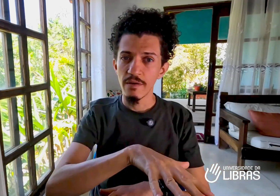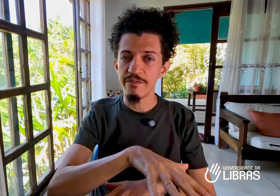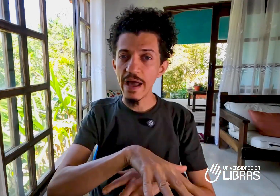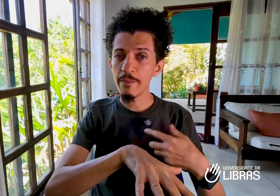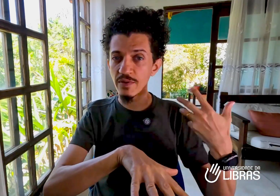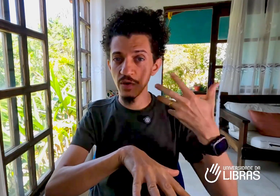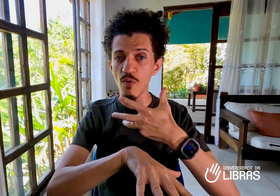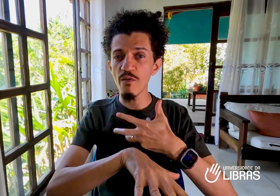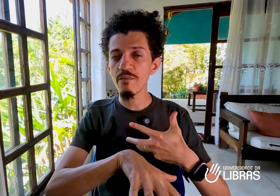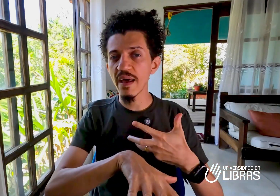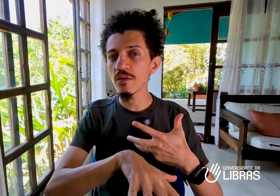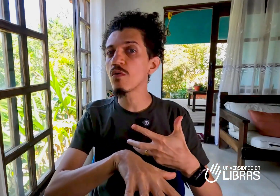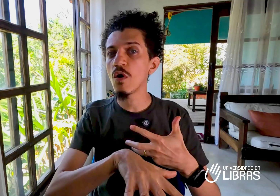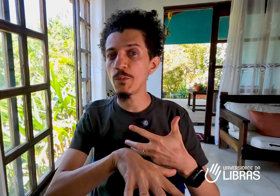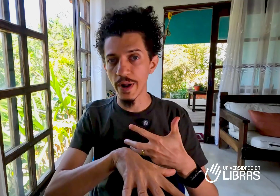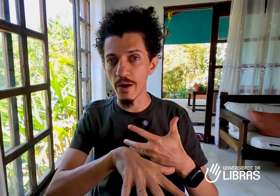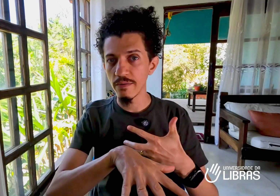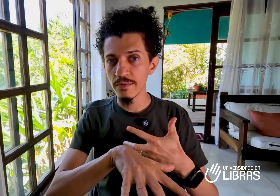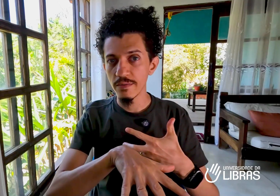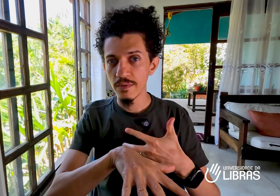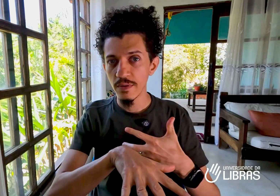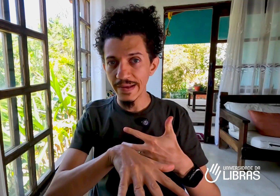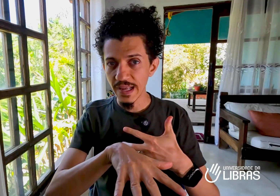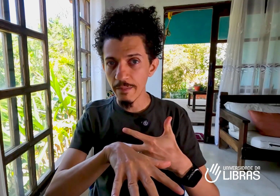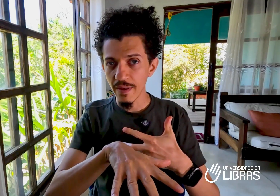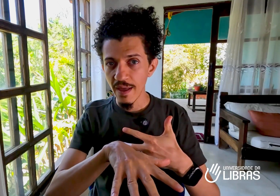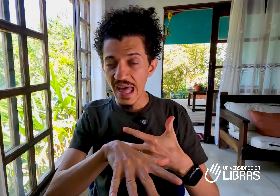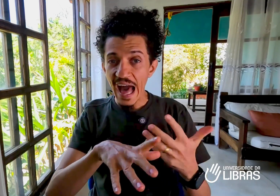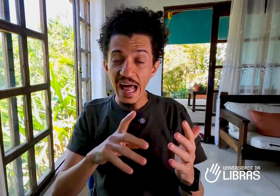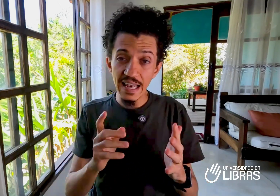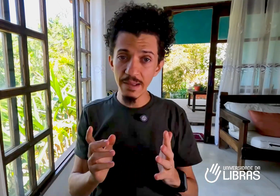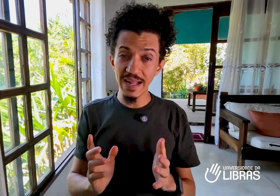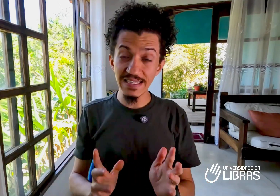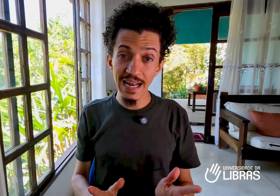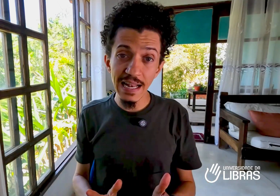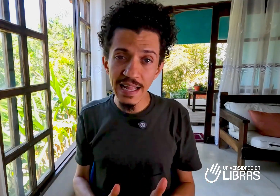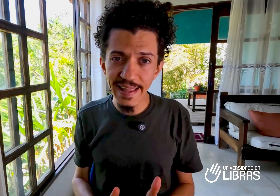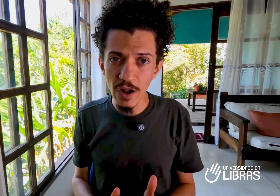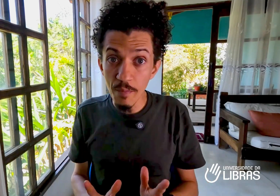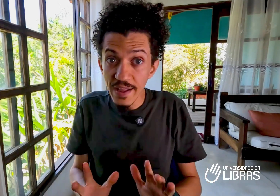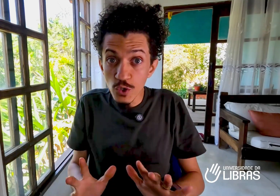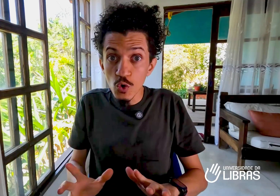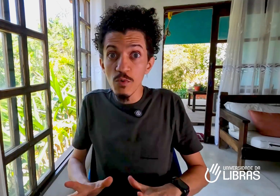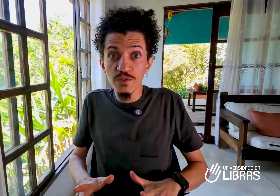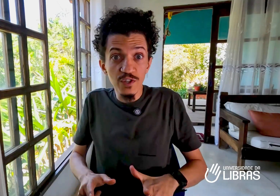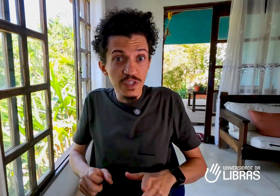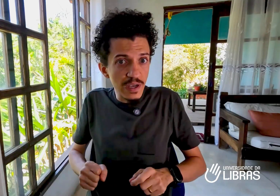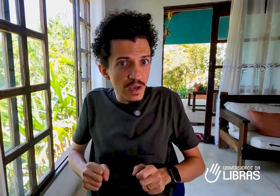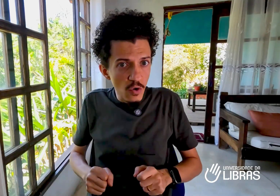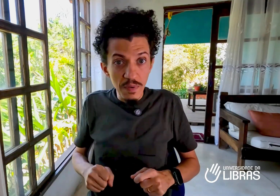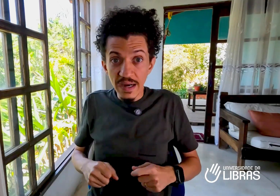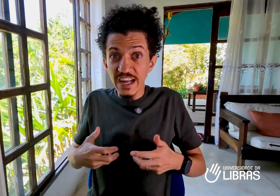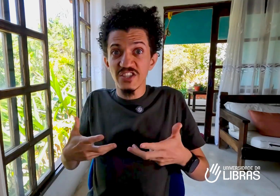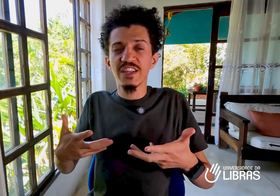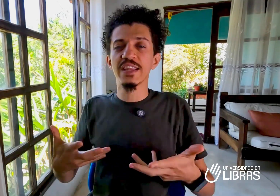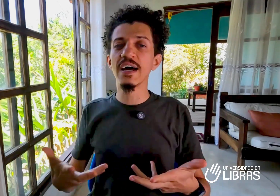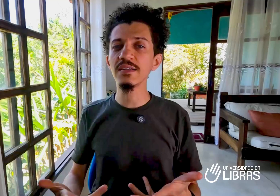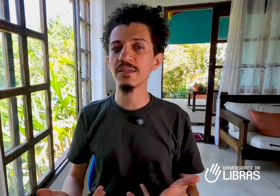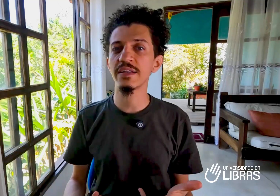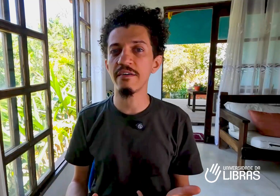vai para o seu movimento corporal. Percebe? A Libras ela é literalmente como se fosse uma grande dança da